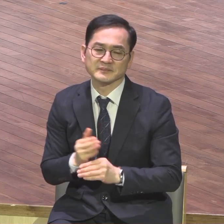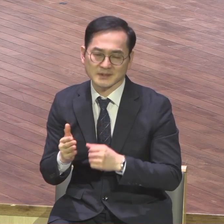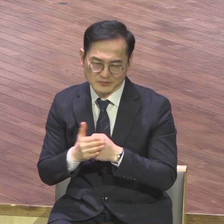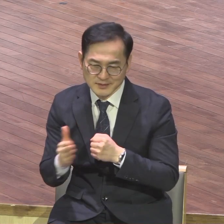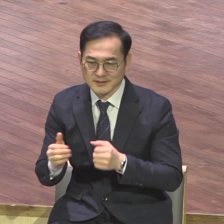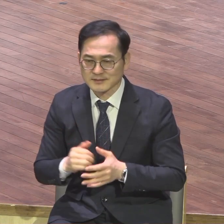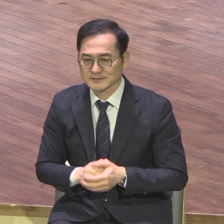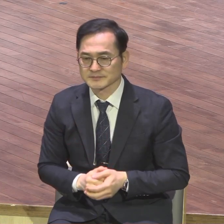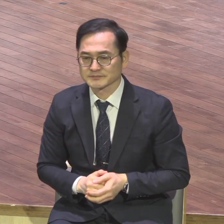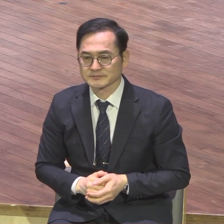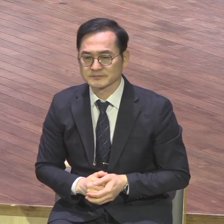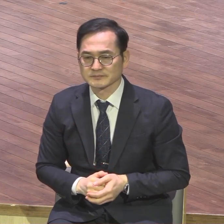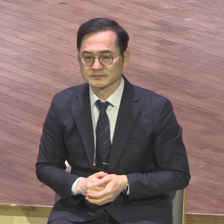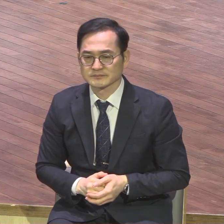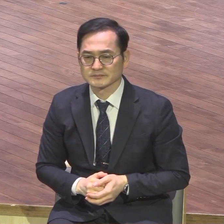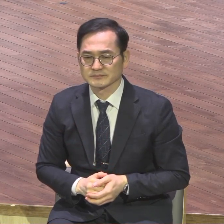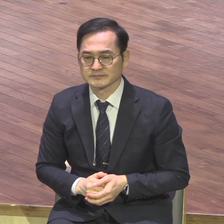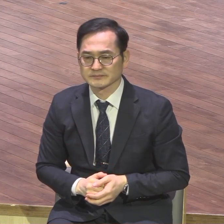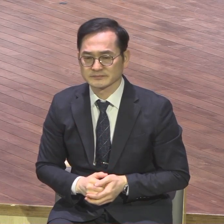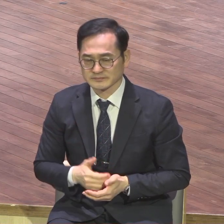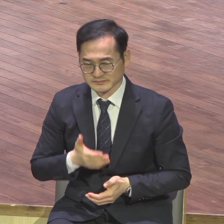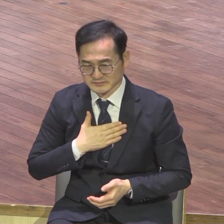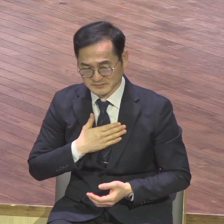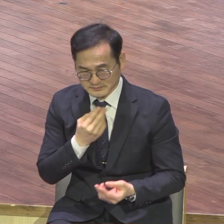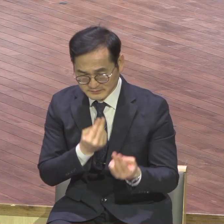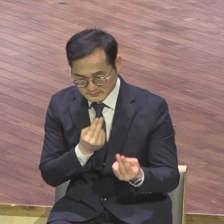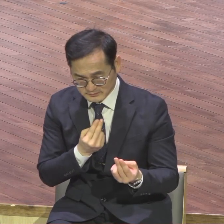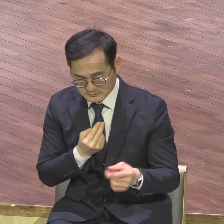자기중심으로 자기에게 유익이 없으면